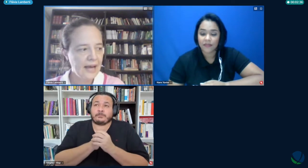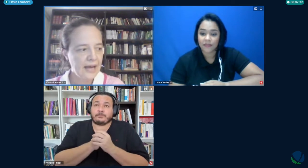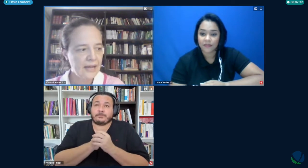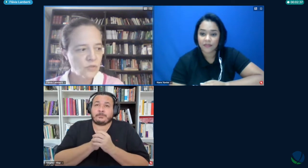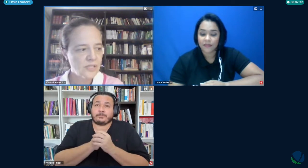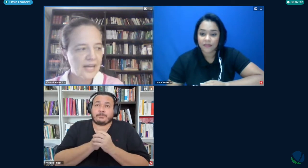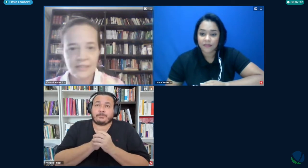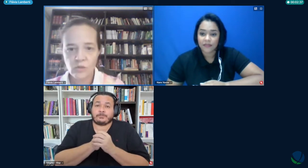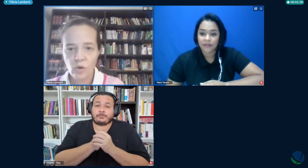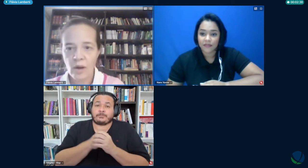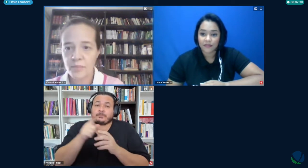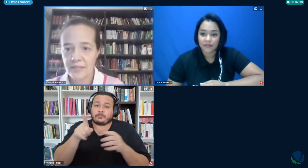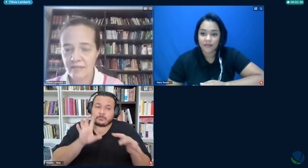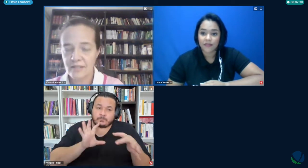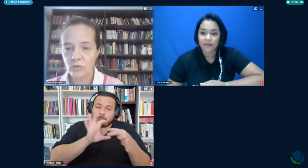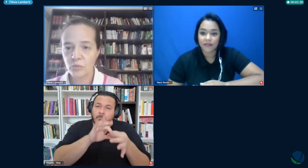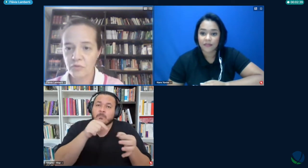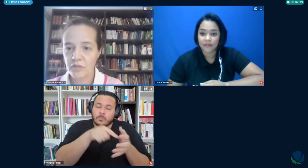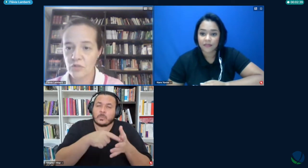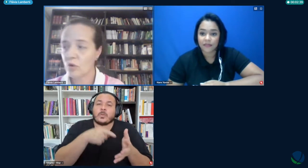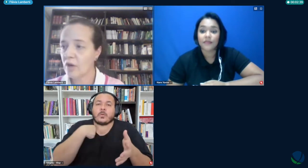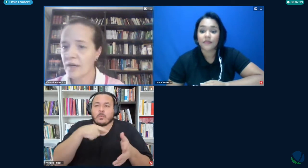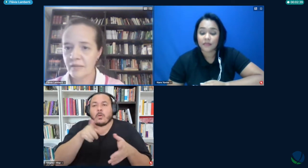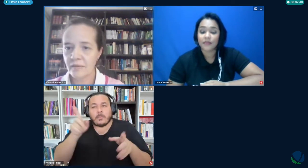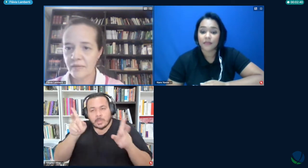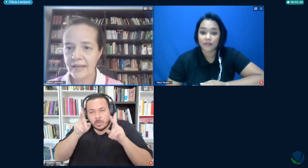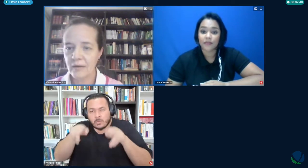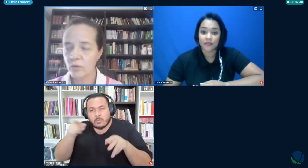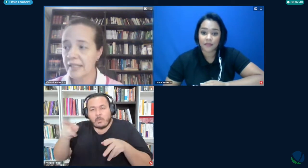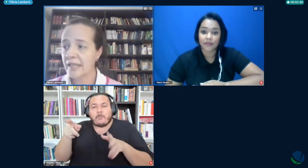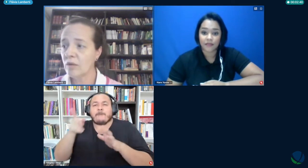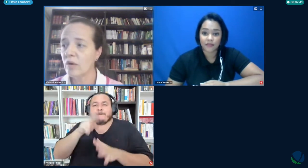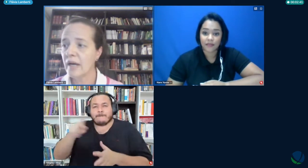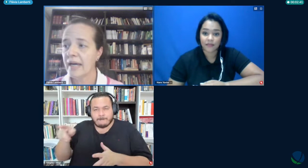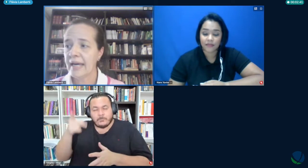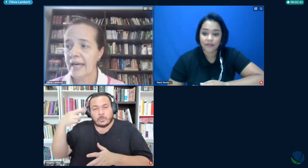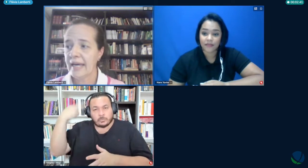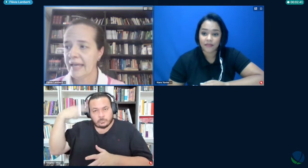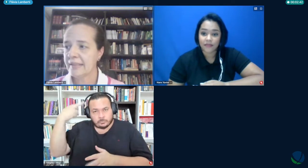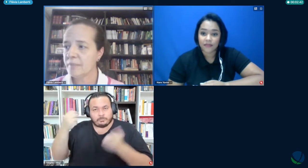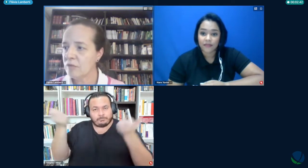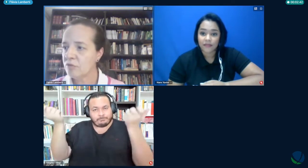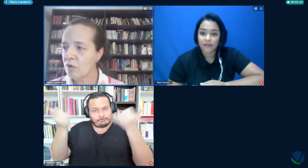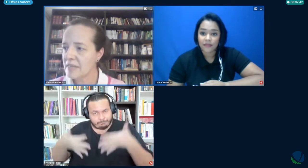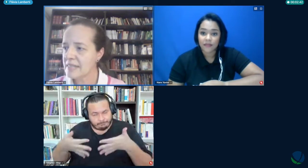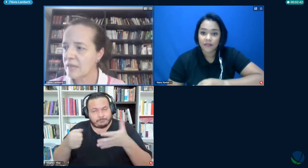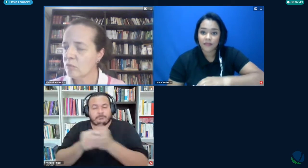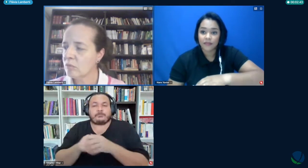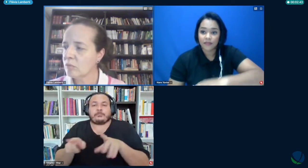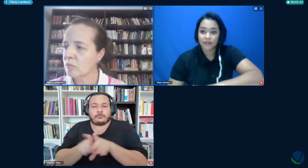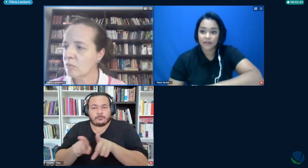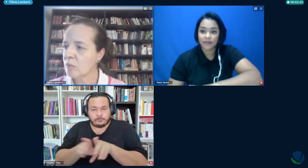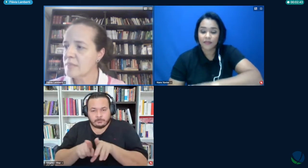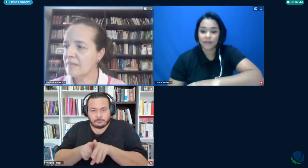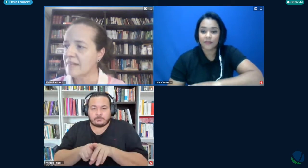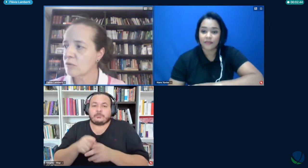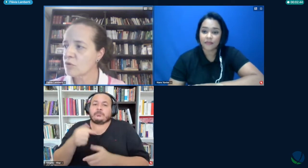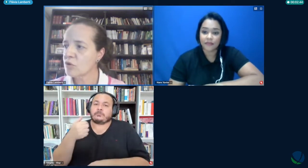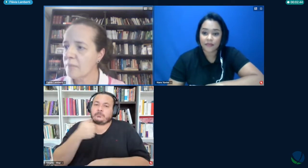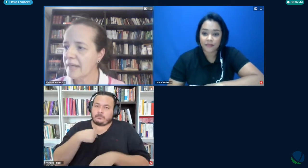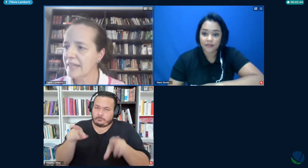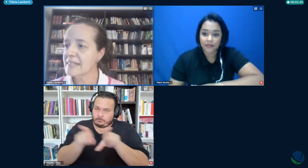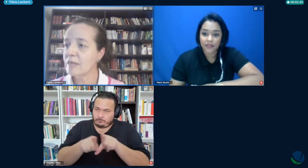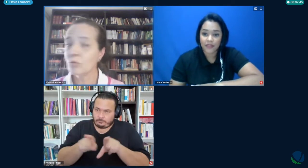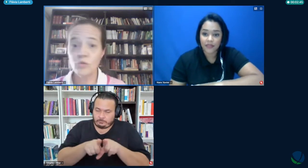associadas com a observação do professor, né, Rodrigo, Também vou fazer uma